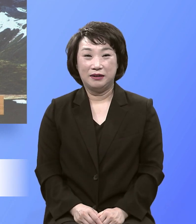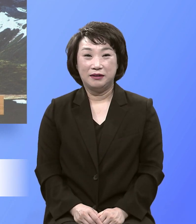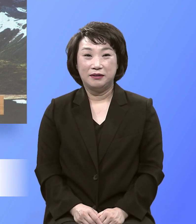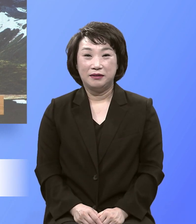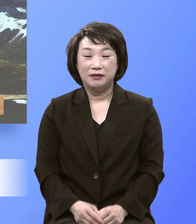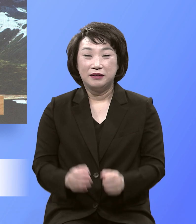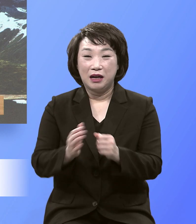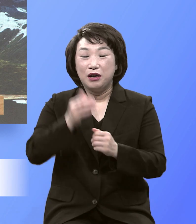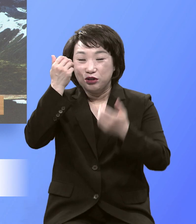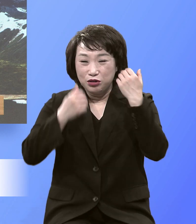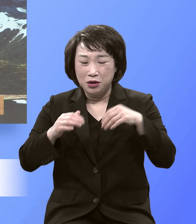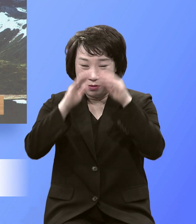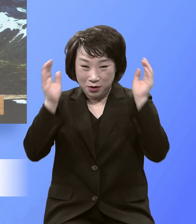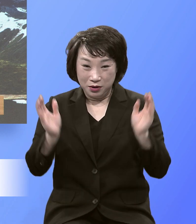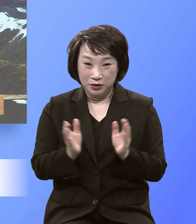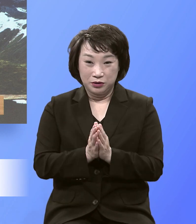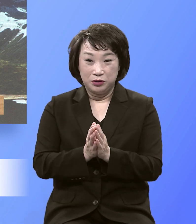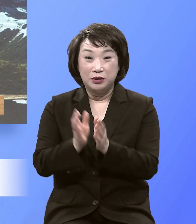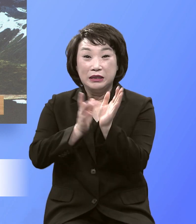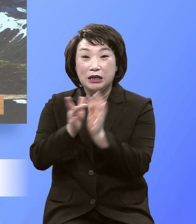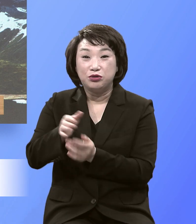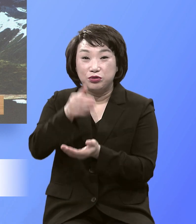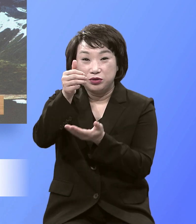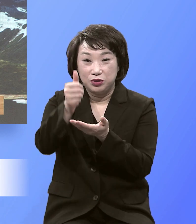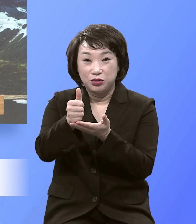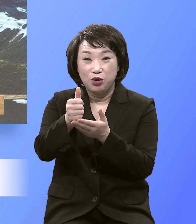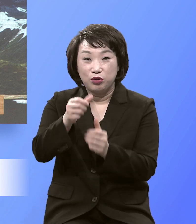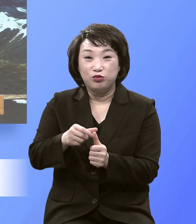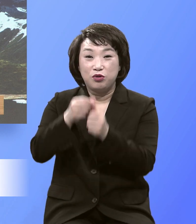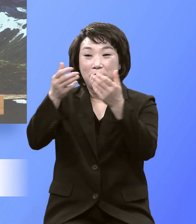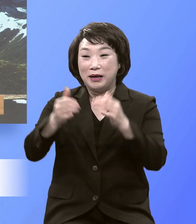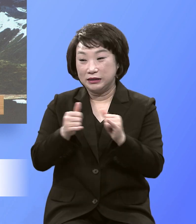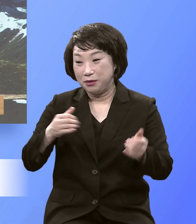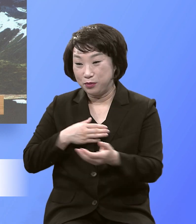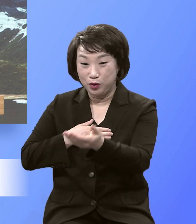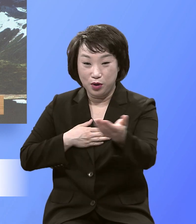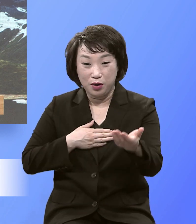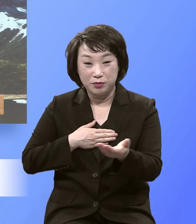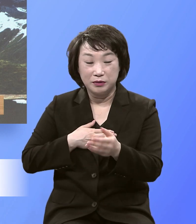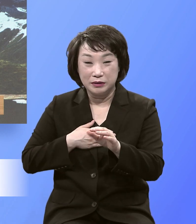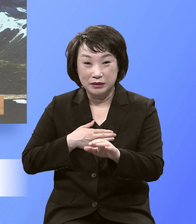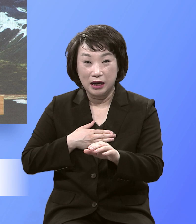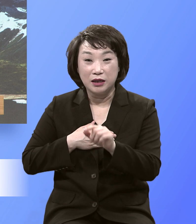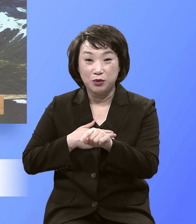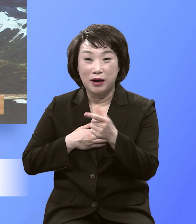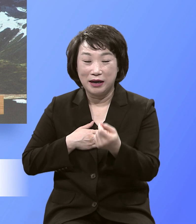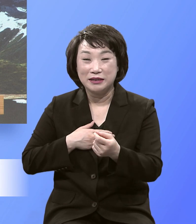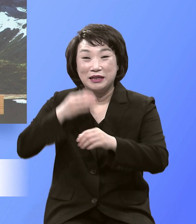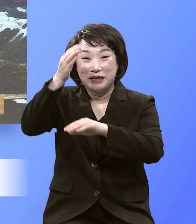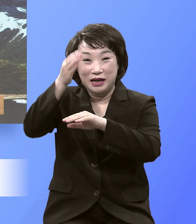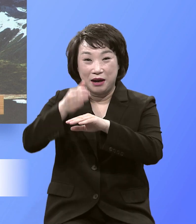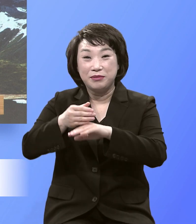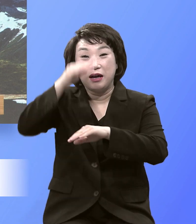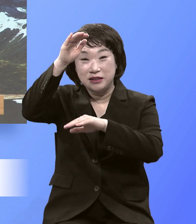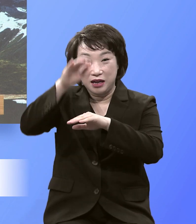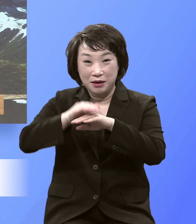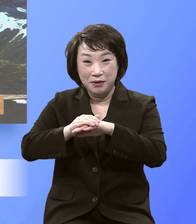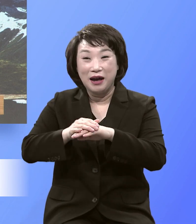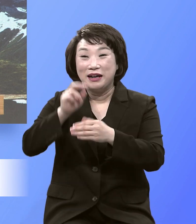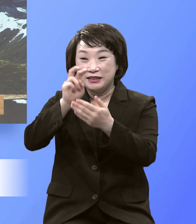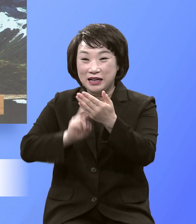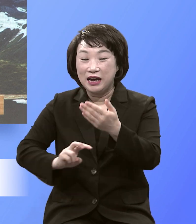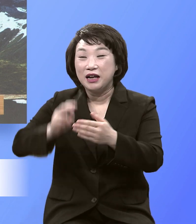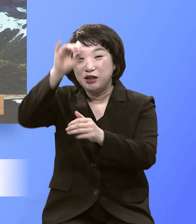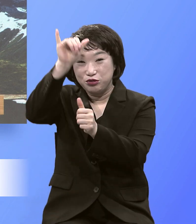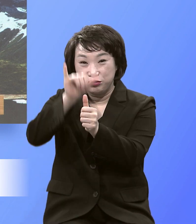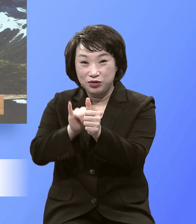그러므로 누구든지 예수 그리스도로 구원받은 사람은 이렇게 감사와 예배와